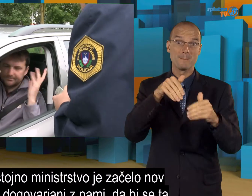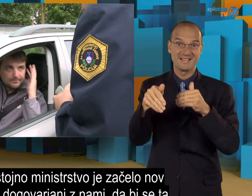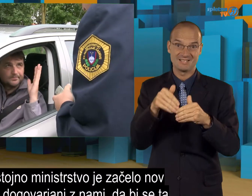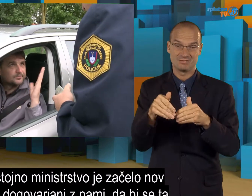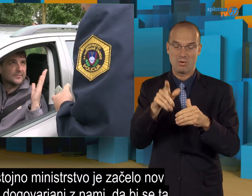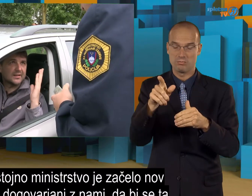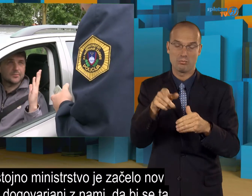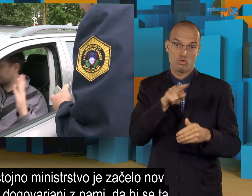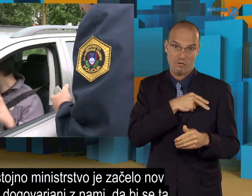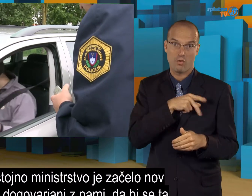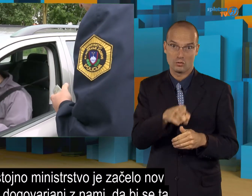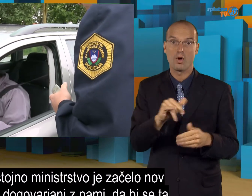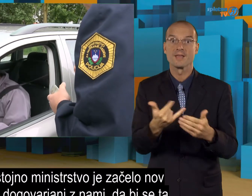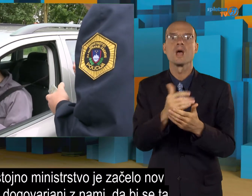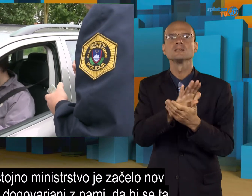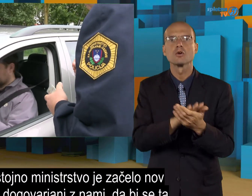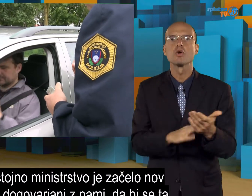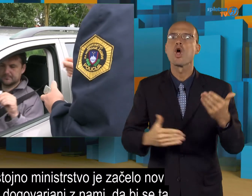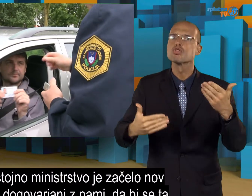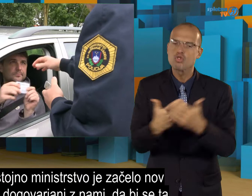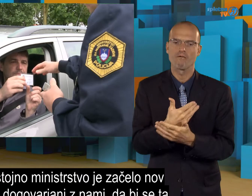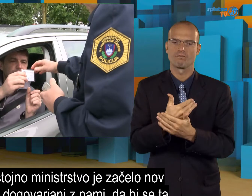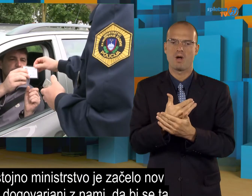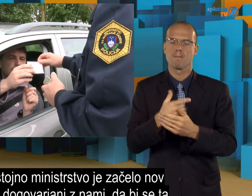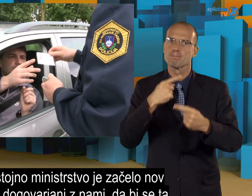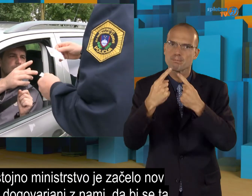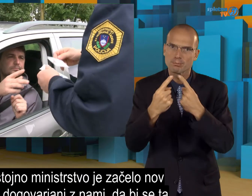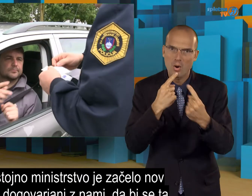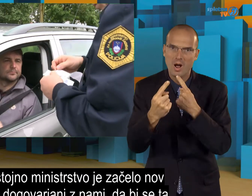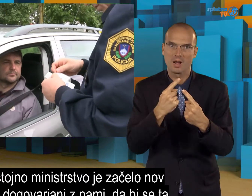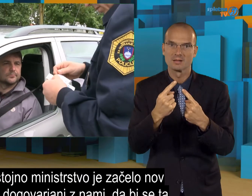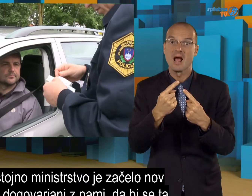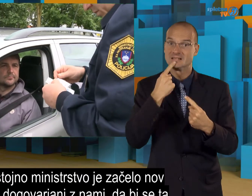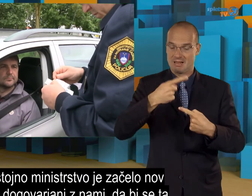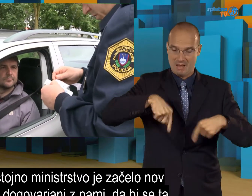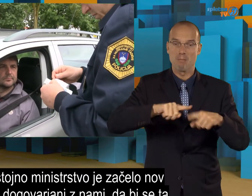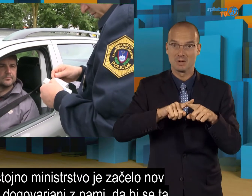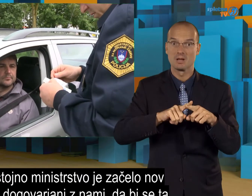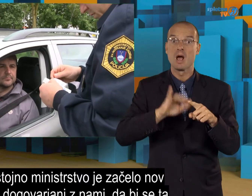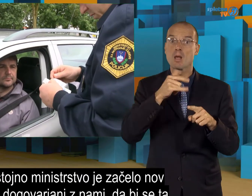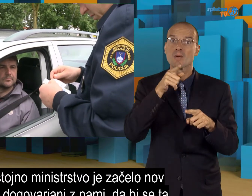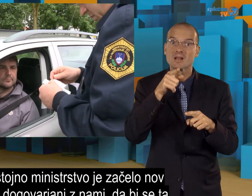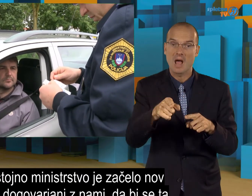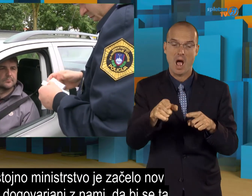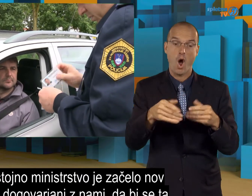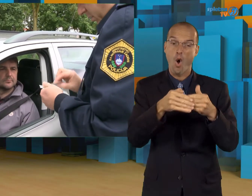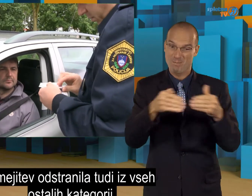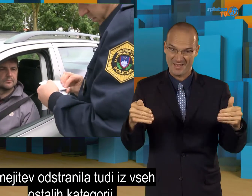Pristojno ministrstvo je začelo nov krog dogovarjanj z nami, da bi se ta omejitev odstranila tudi iz vseh ostalih